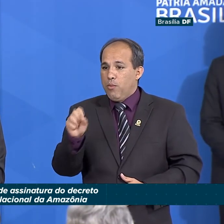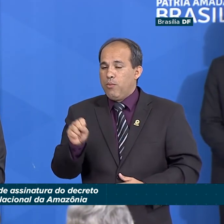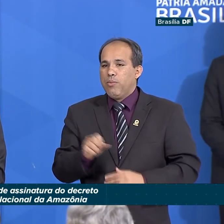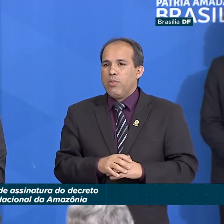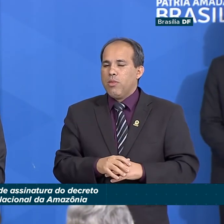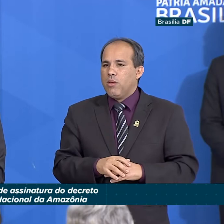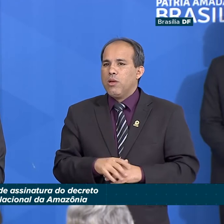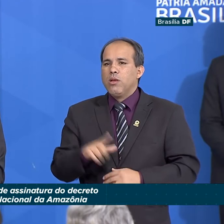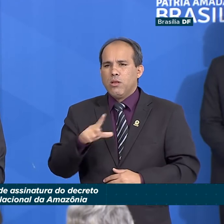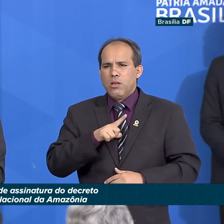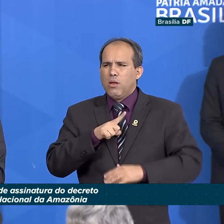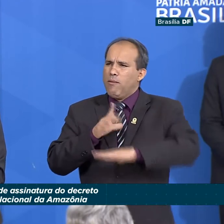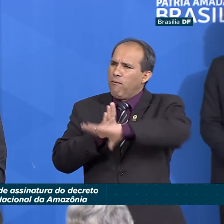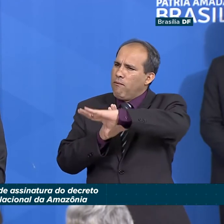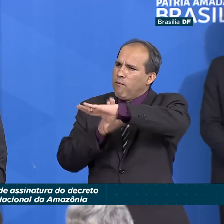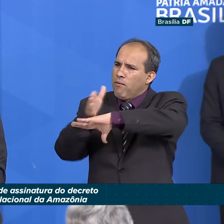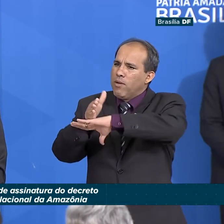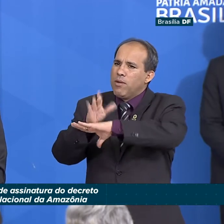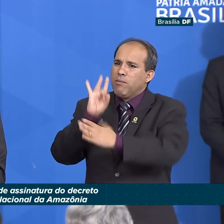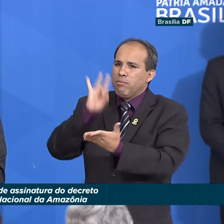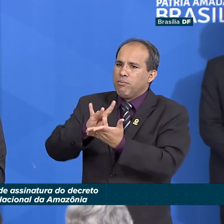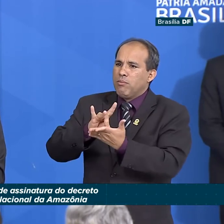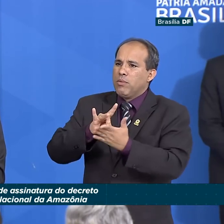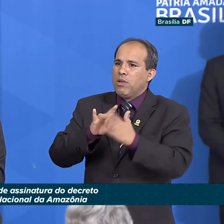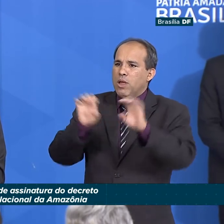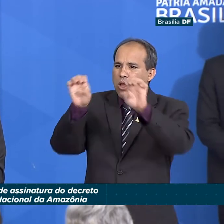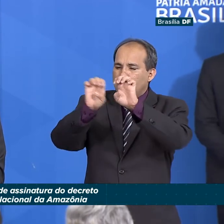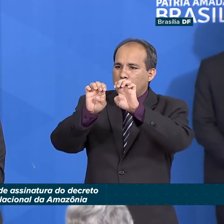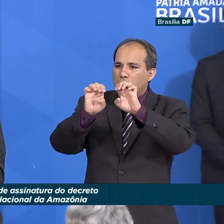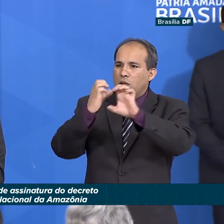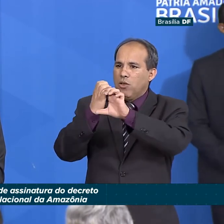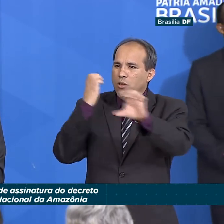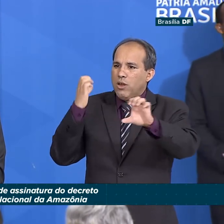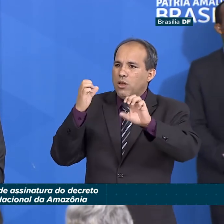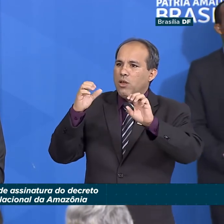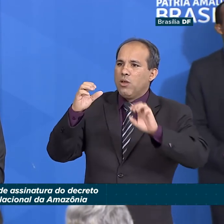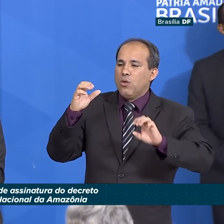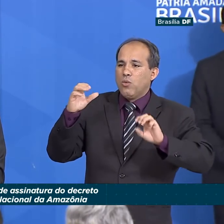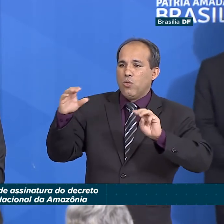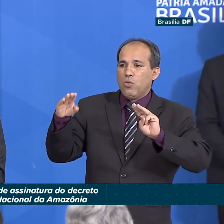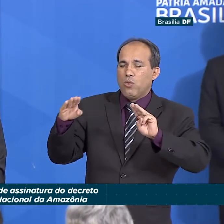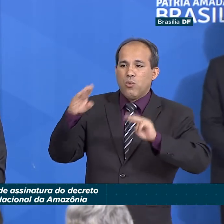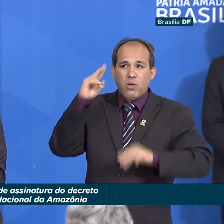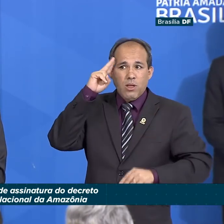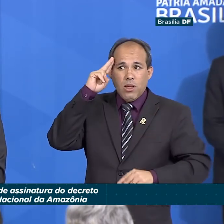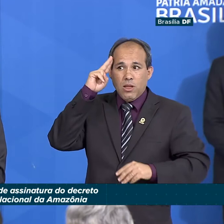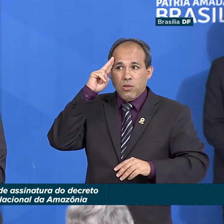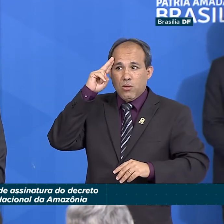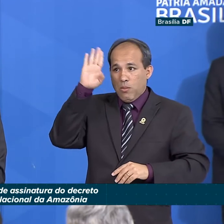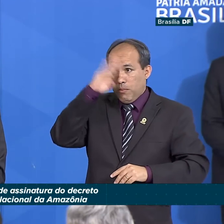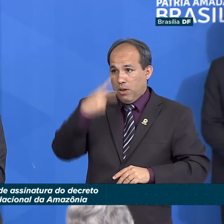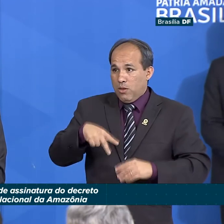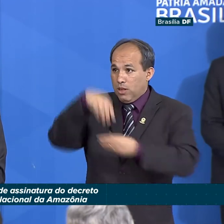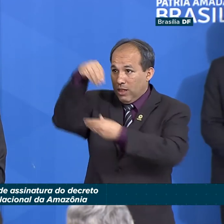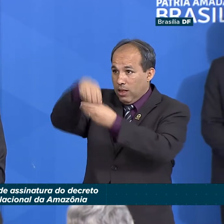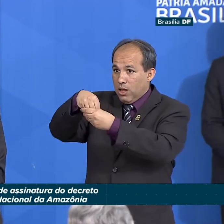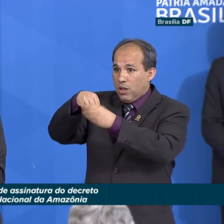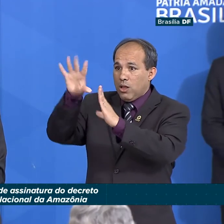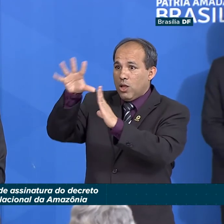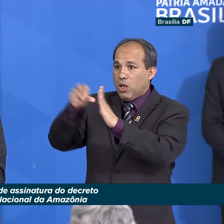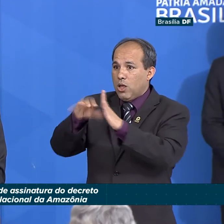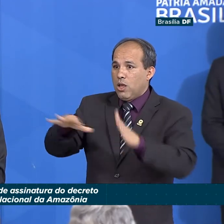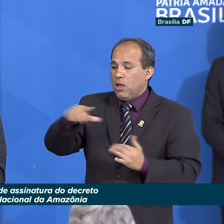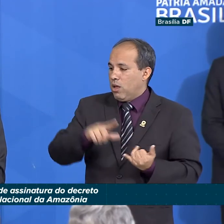da presença da lendária engenharia do Exército Brasileiro na região. Abre aspas.